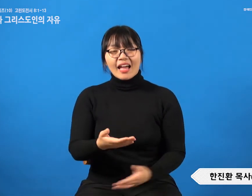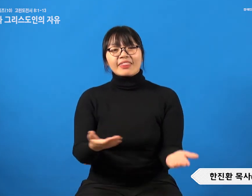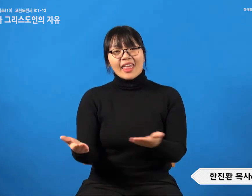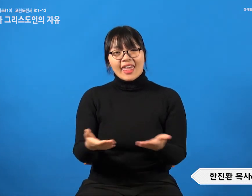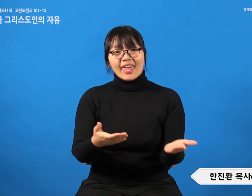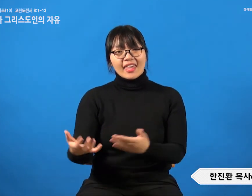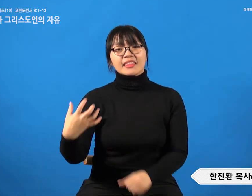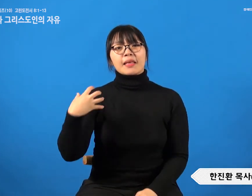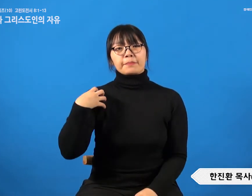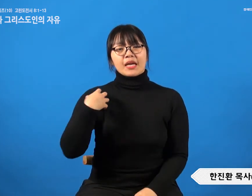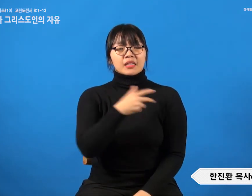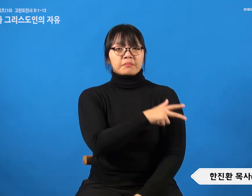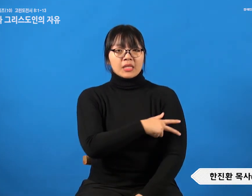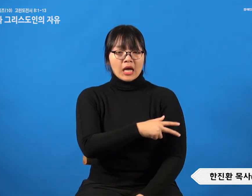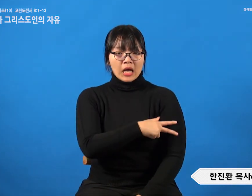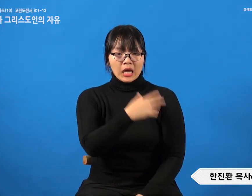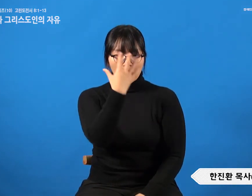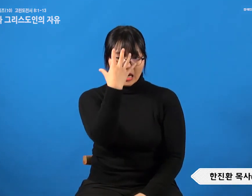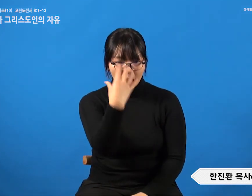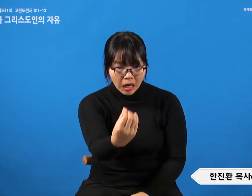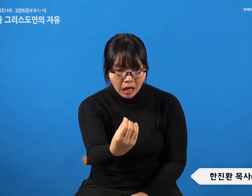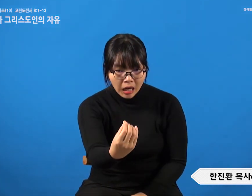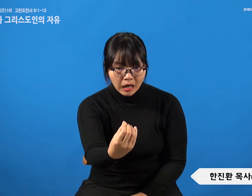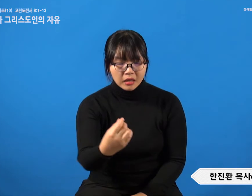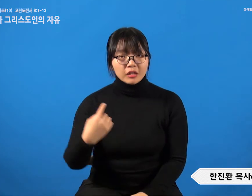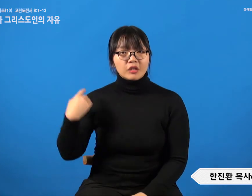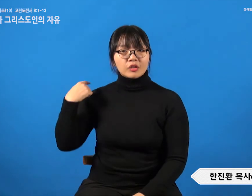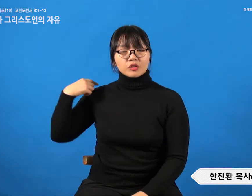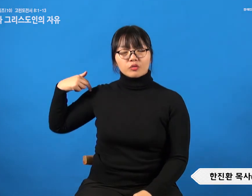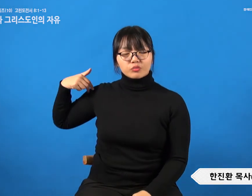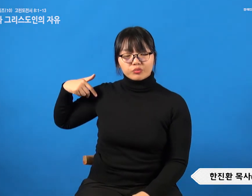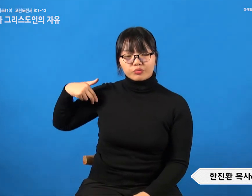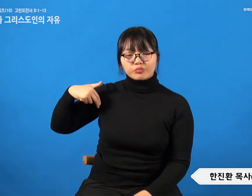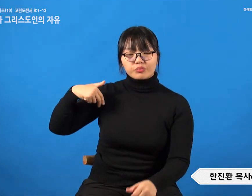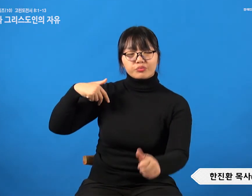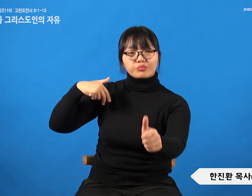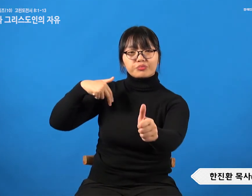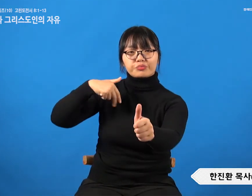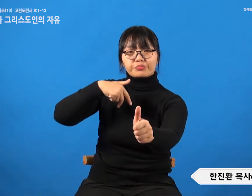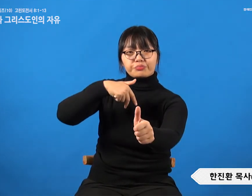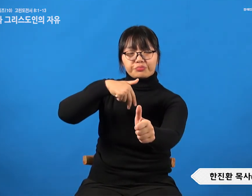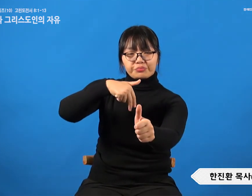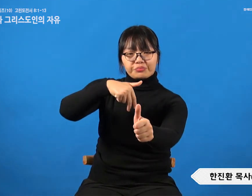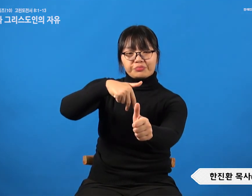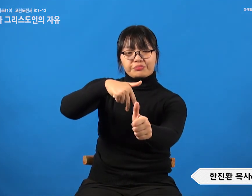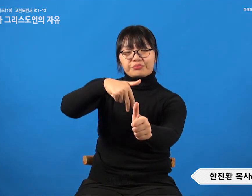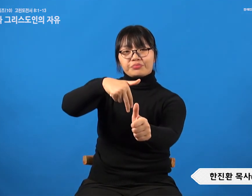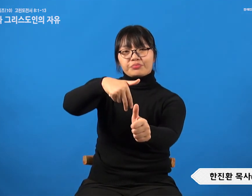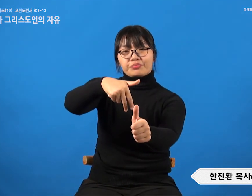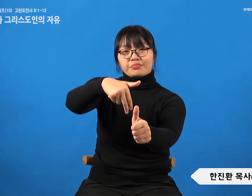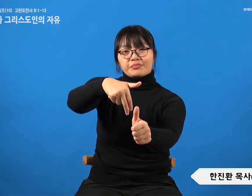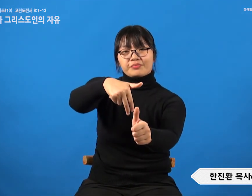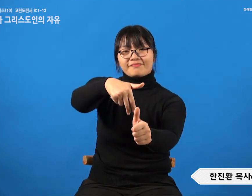안내하던 집사님이 그 광경을 보고는 저 뒤에서부터 청년 쪽으로 조심조심